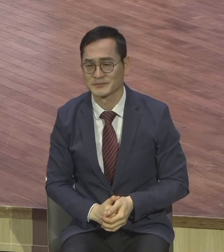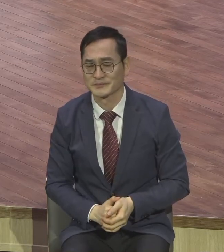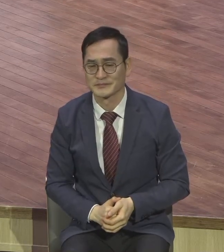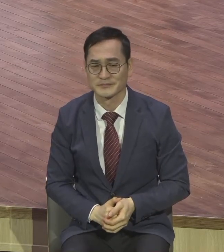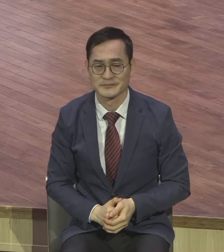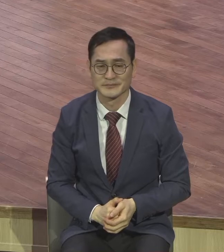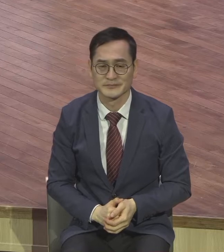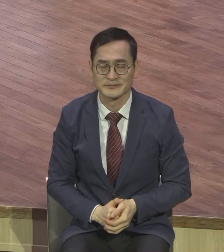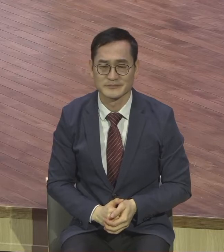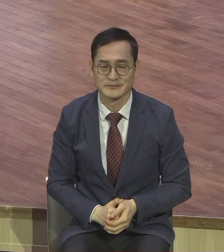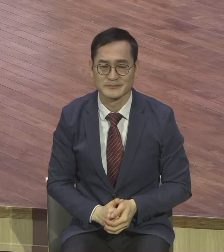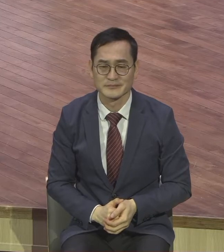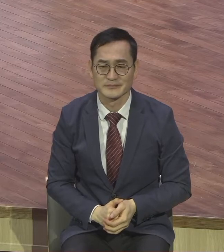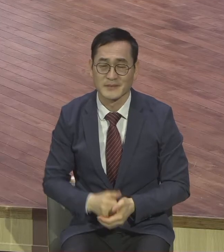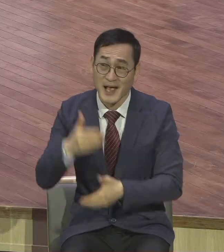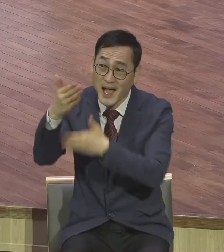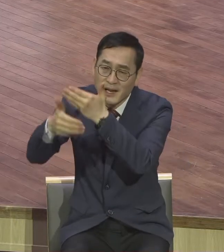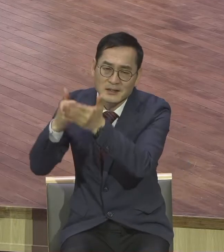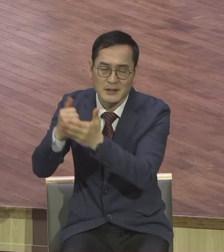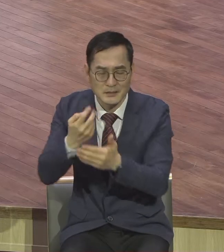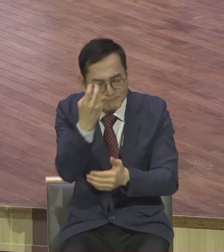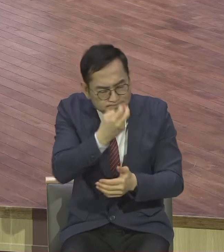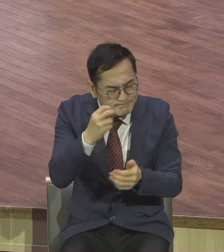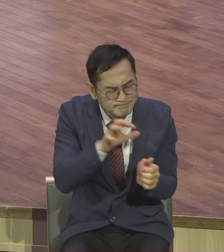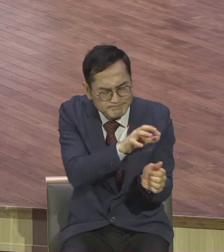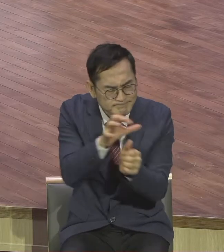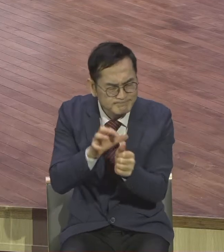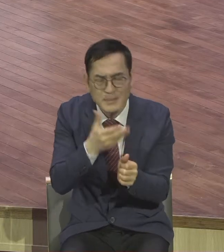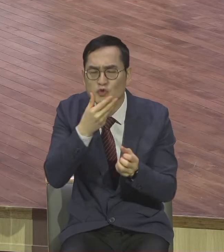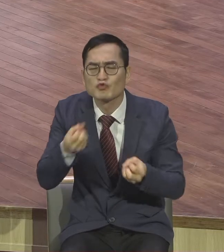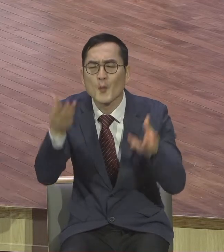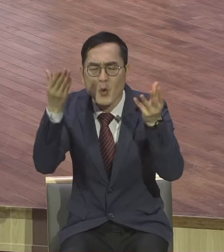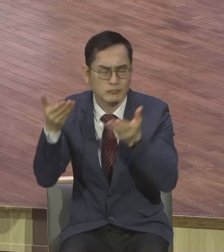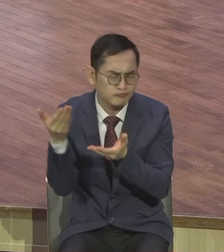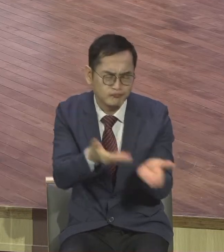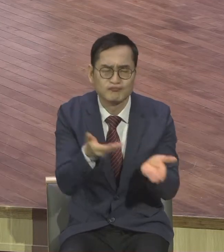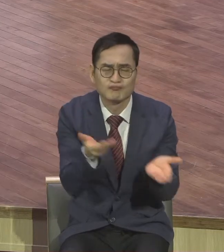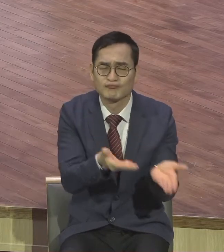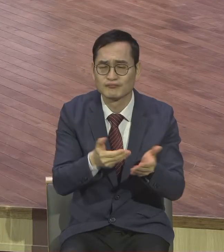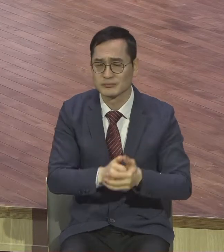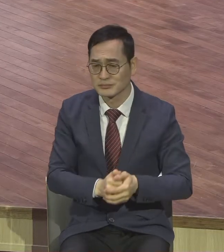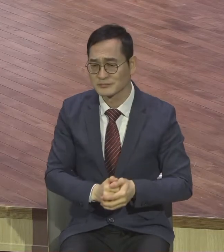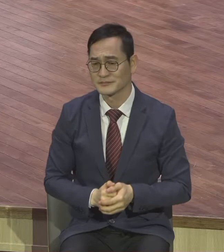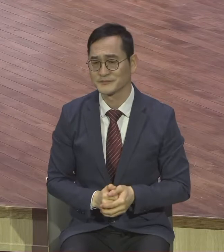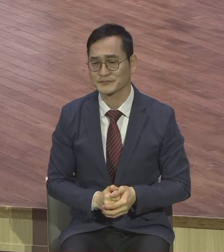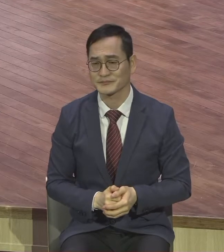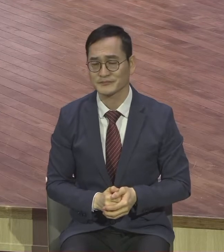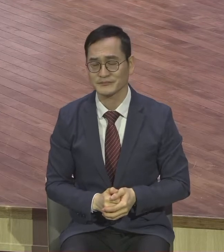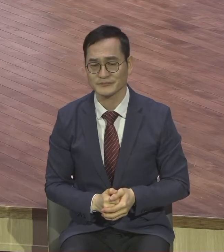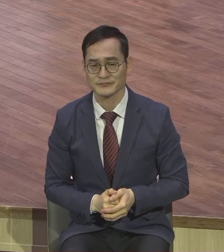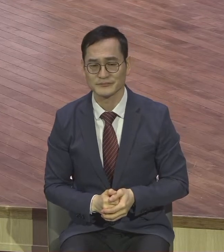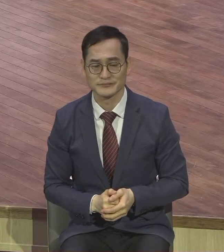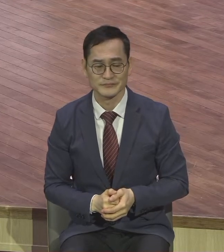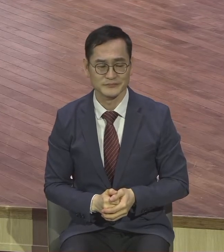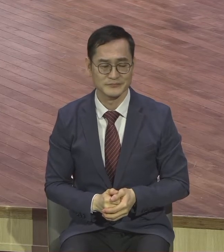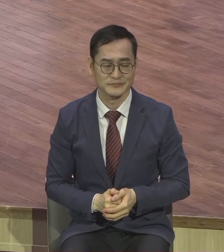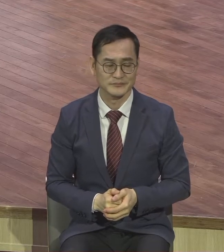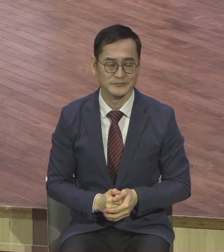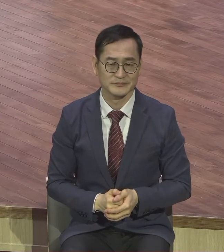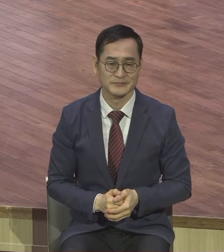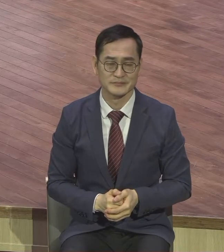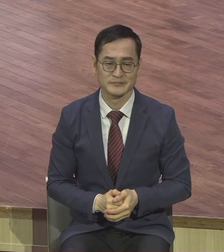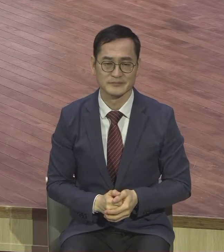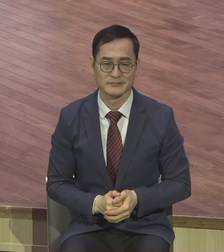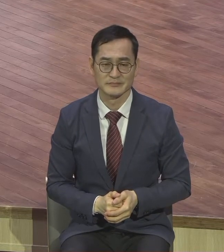창조주만 할 수 있는 기적을 함께 하시면서 그렇게 했는데 이제 목적을 다 이뤄놓고